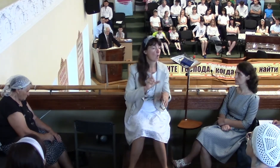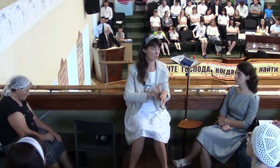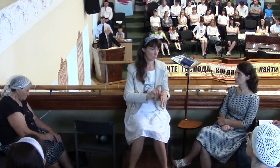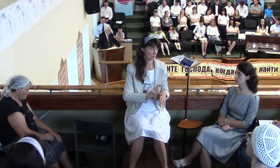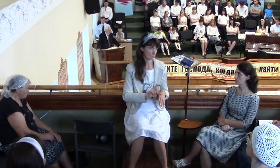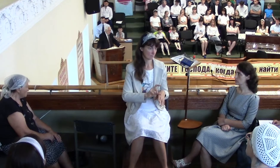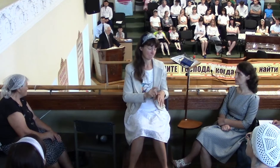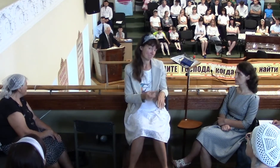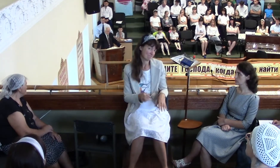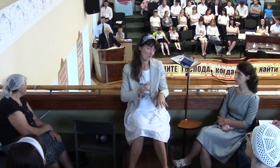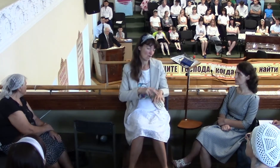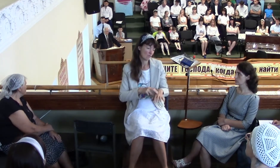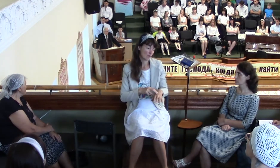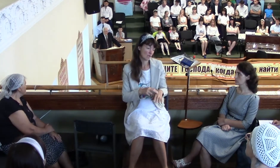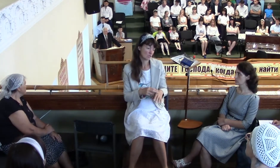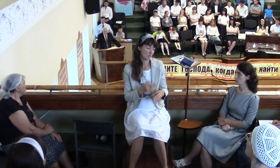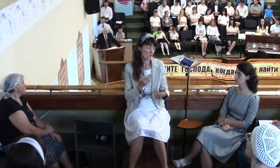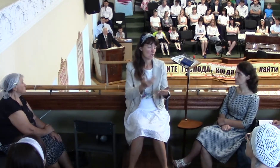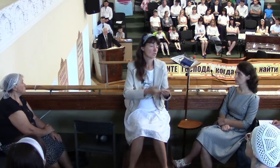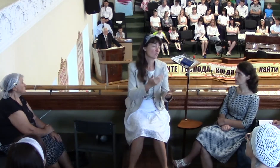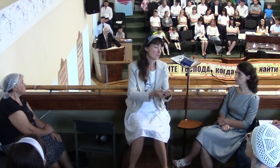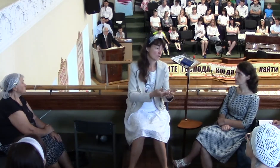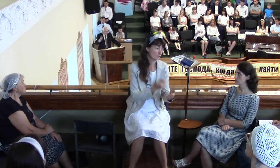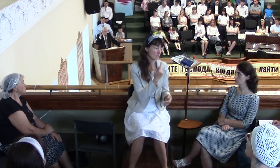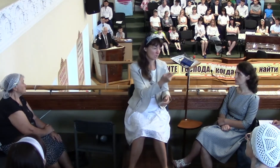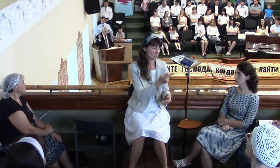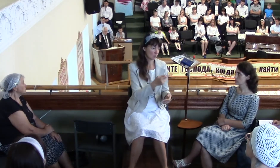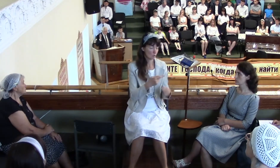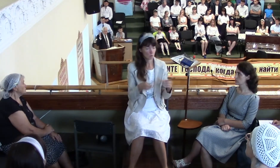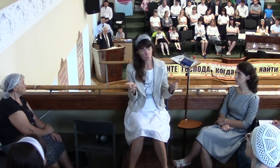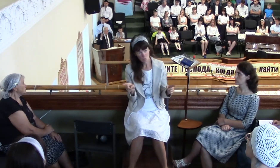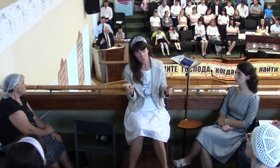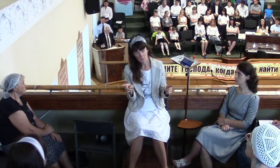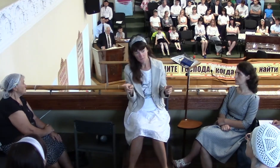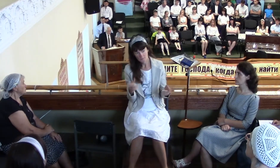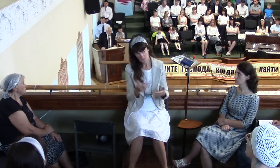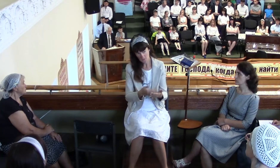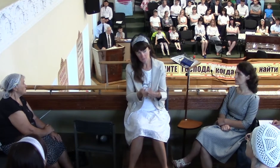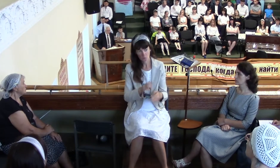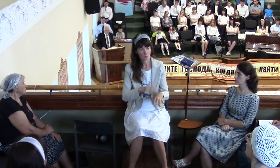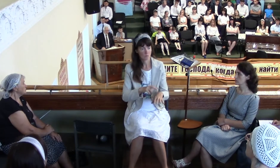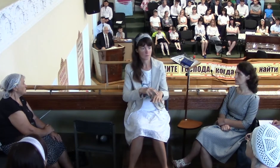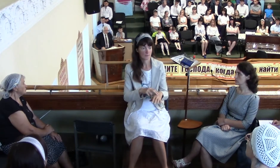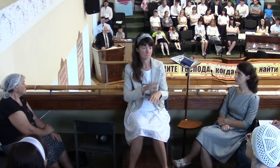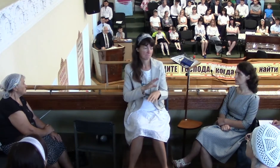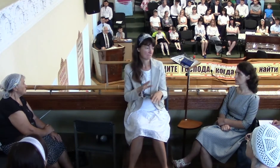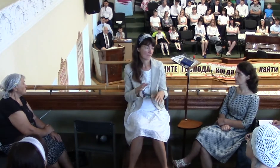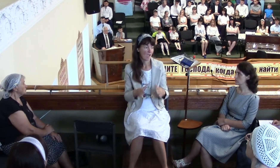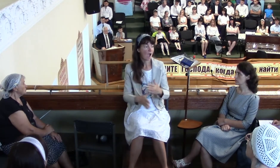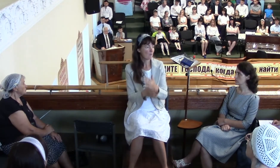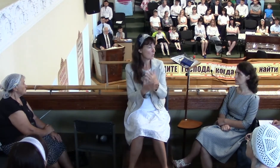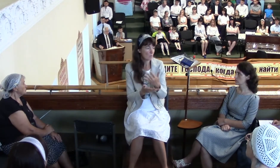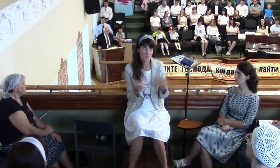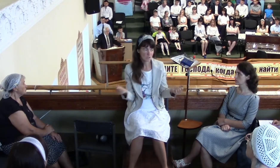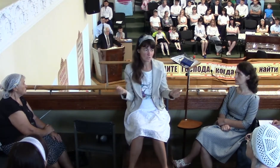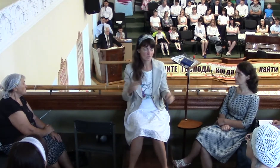и так, советы всякие, он говорит: болит душа. О, вспомни, в нашем городе сейчас приехал цирк,